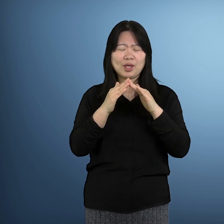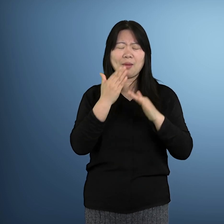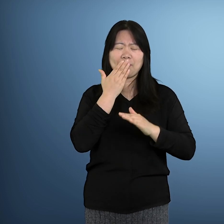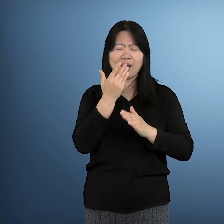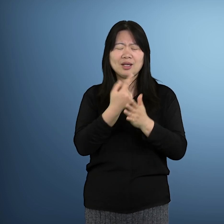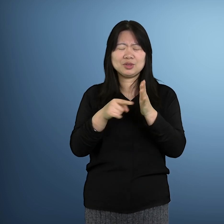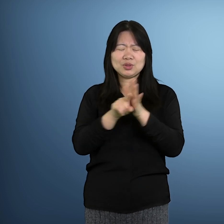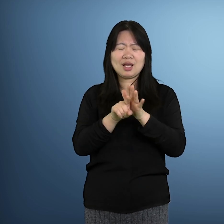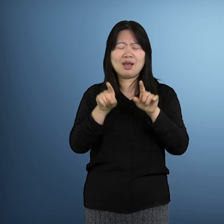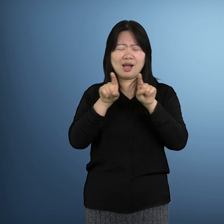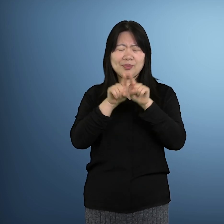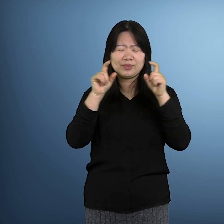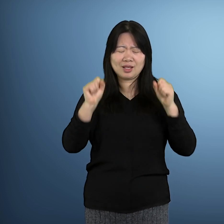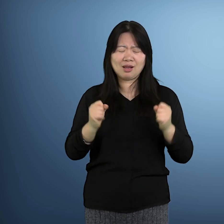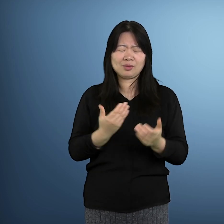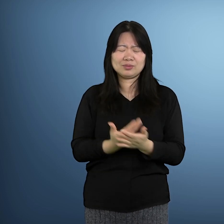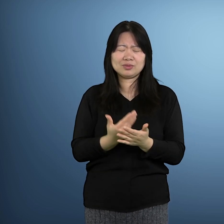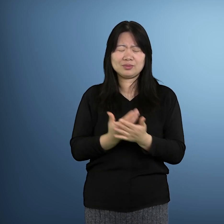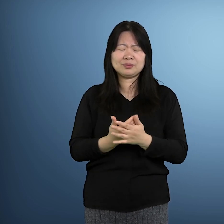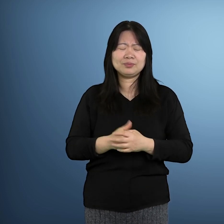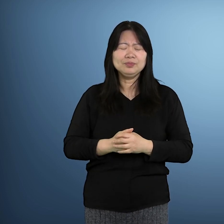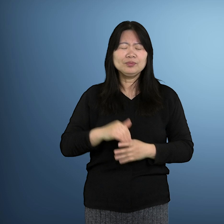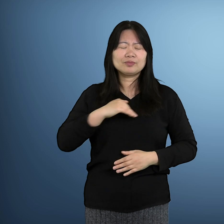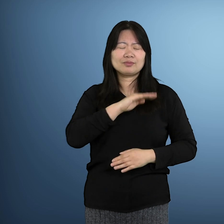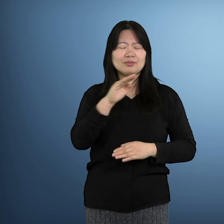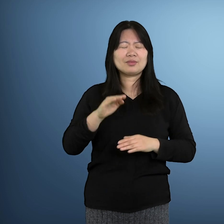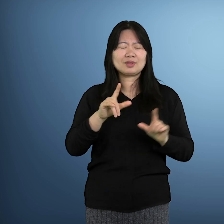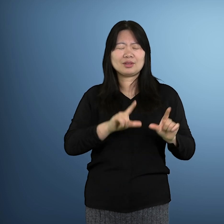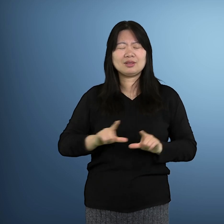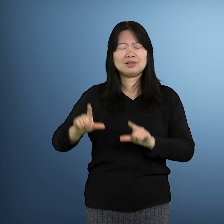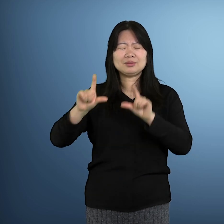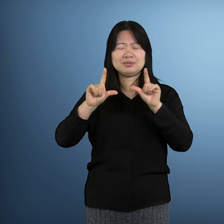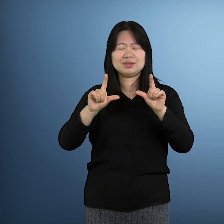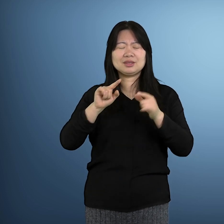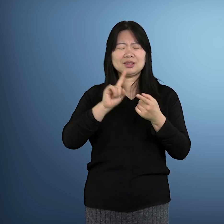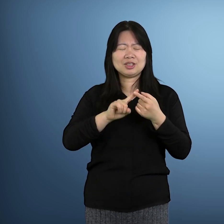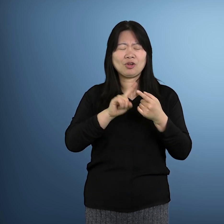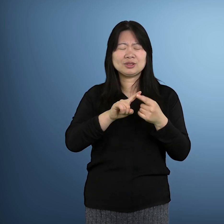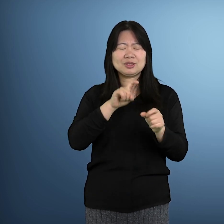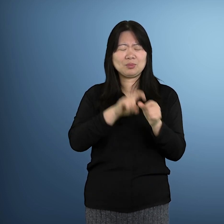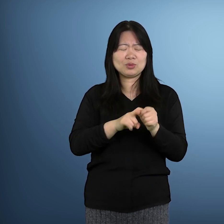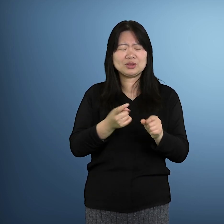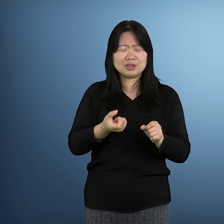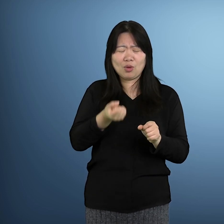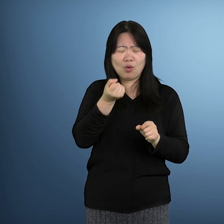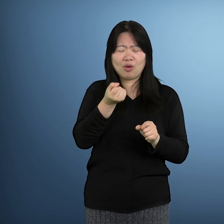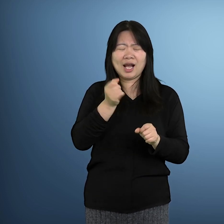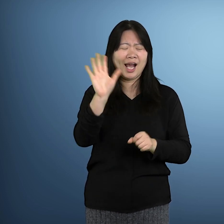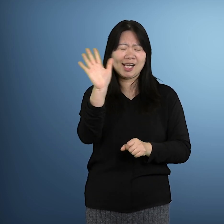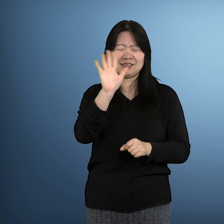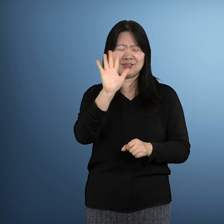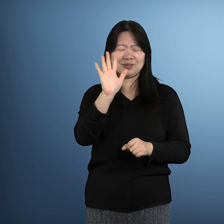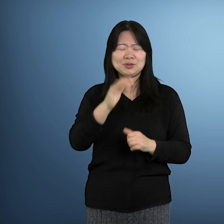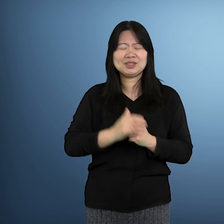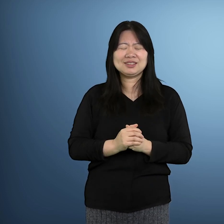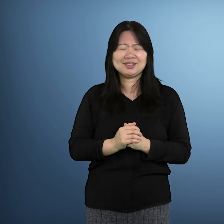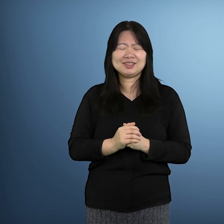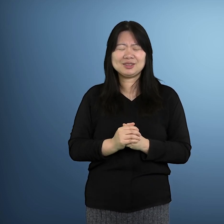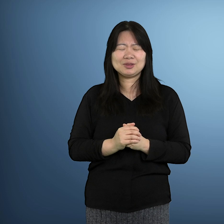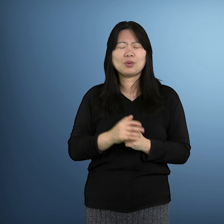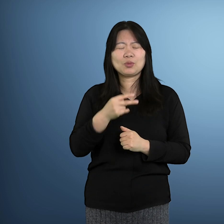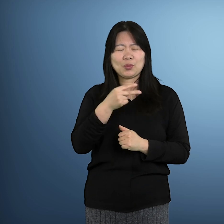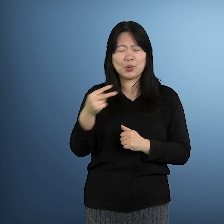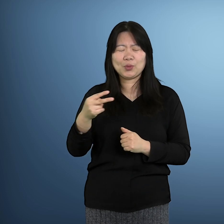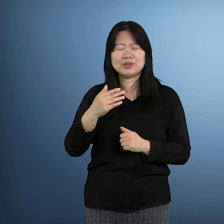있도록 함께해 주시옵소서. 우리의 삶이 그것을 목적으로 하는 삶이 아니라 그것이